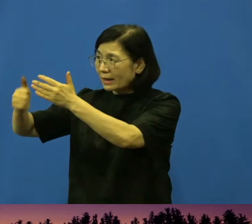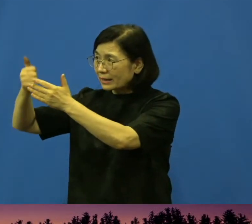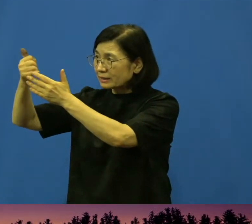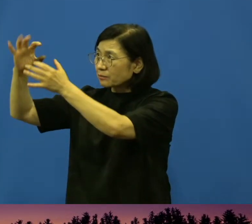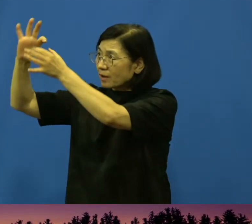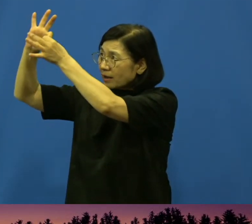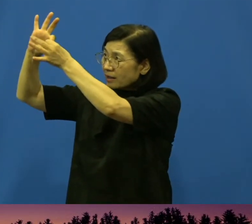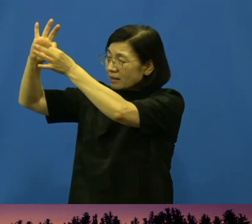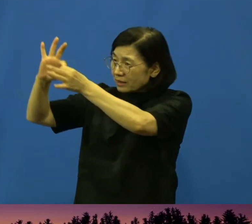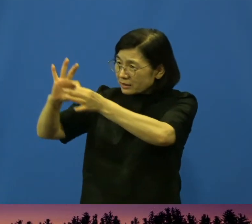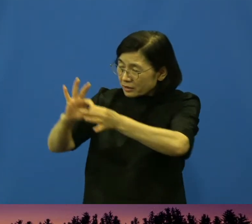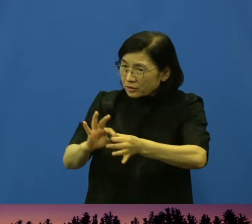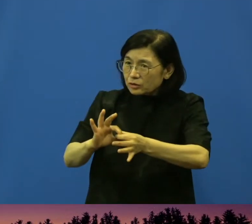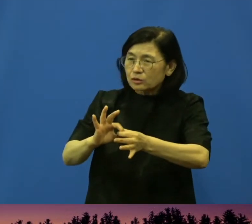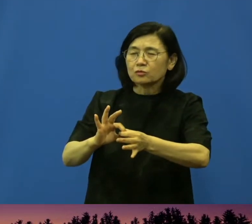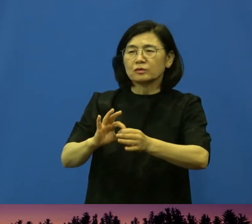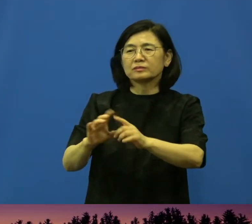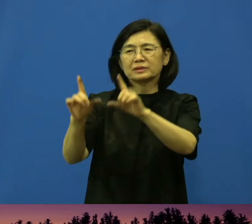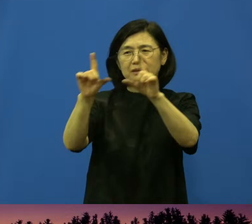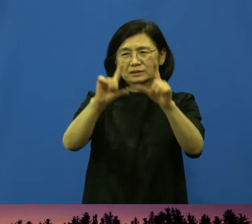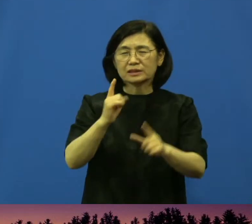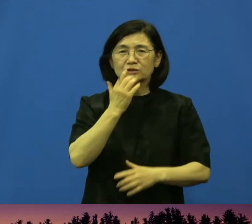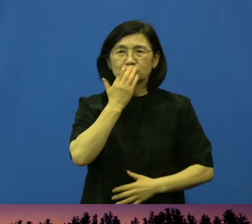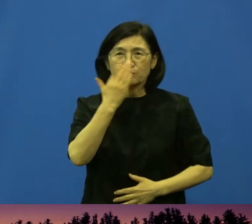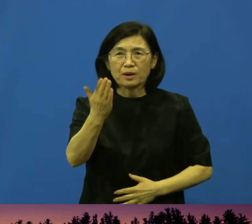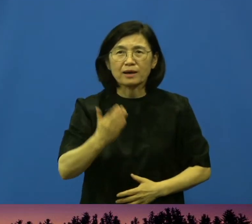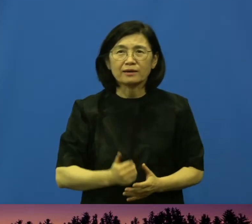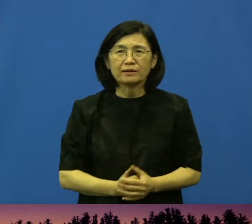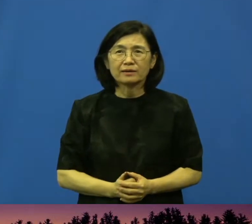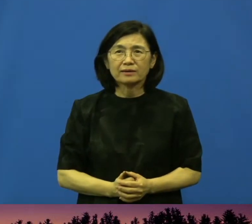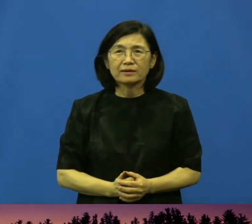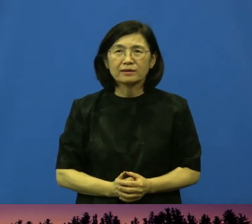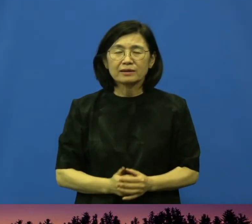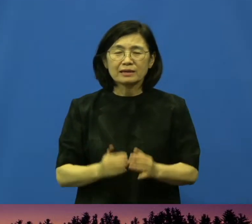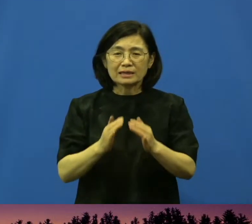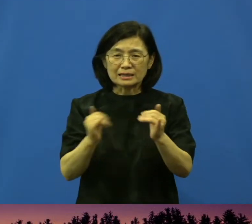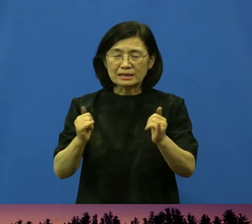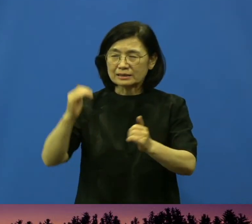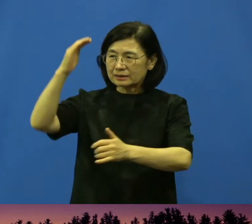그래서 그 말은 뭐예요? 인간은 하나님으로부터 독립되어 살 수